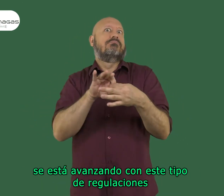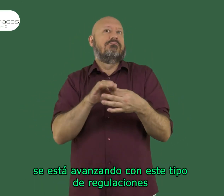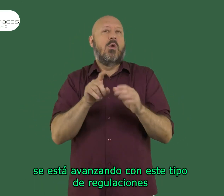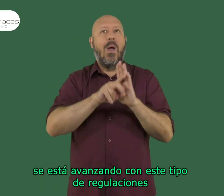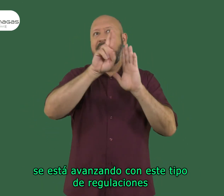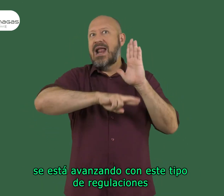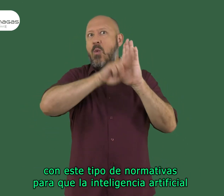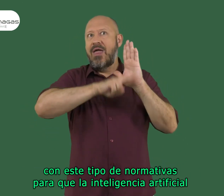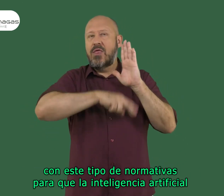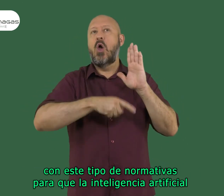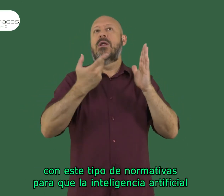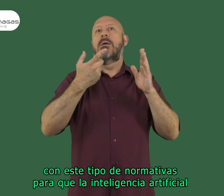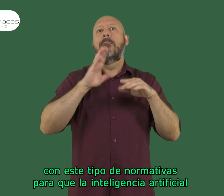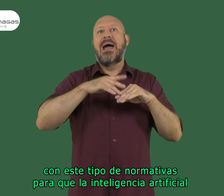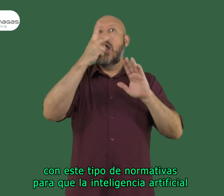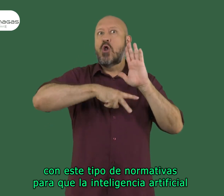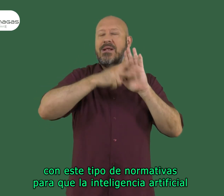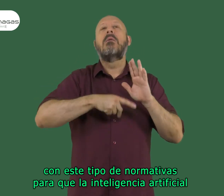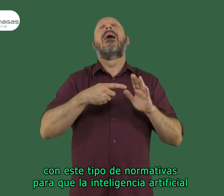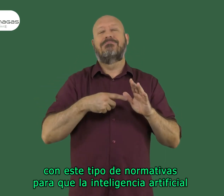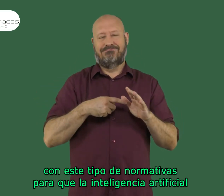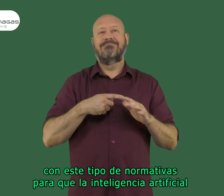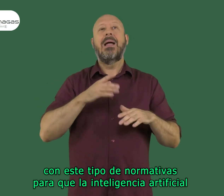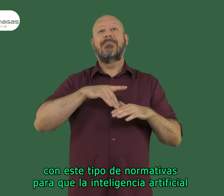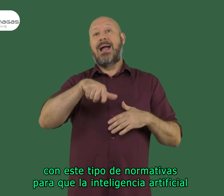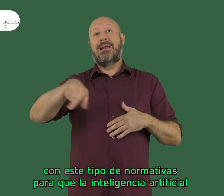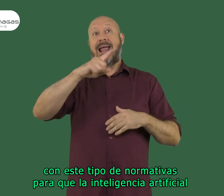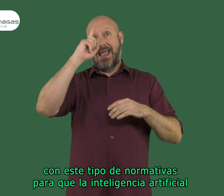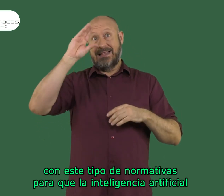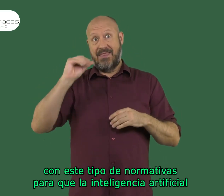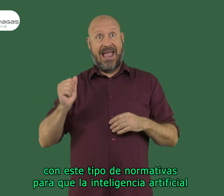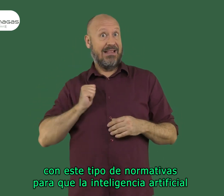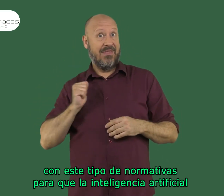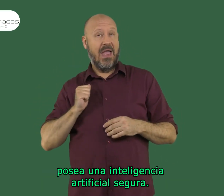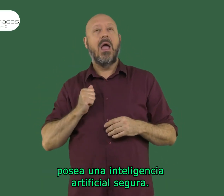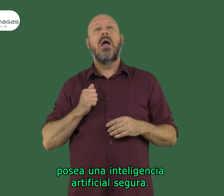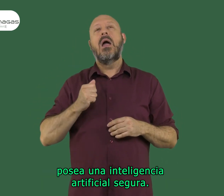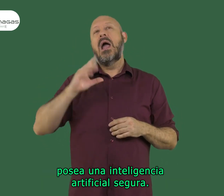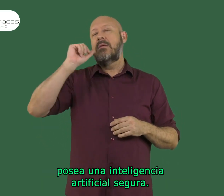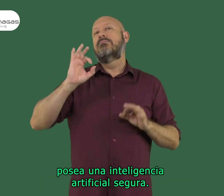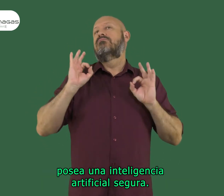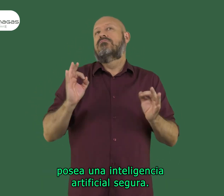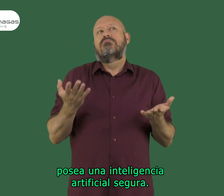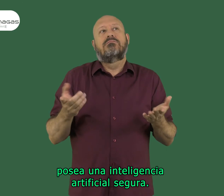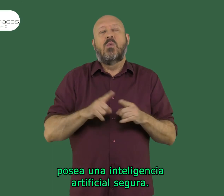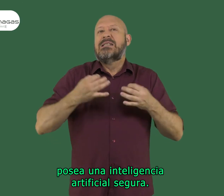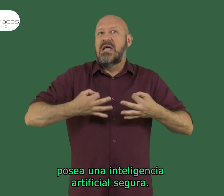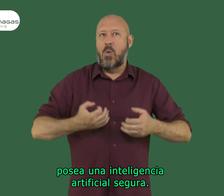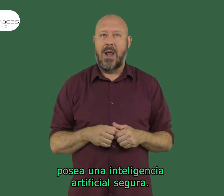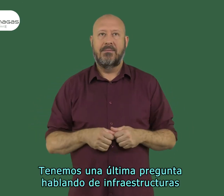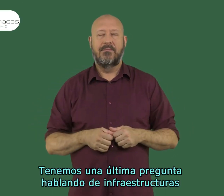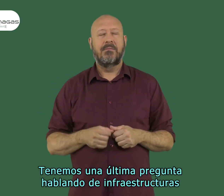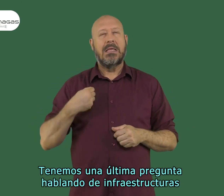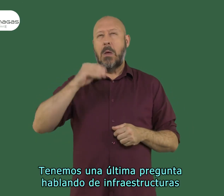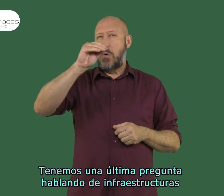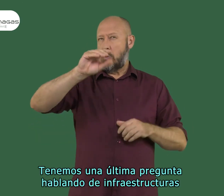de regulaciones y con este tipo de normativas para que la inteligencia artificial pues sea una inteligencia artificial segura.